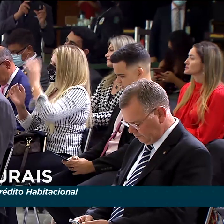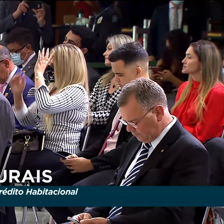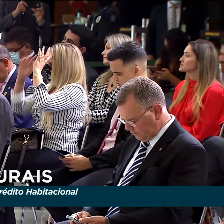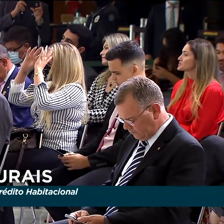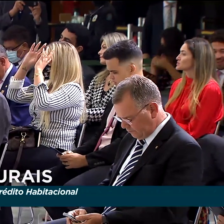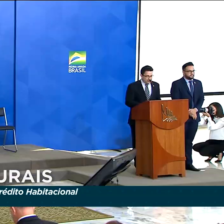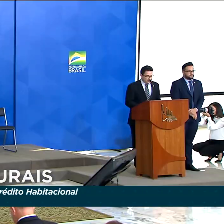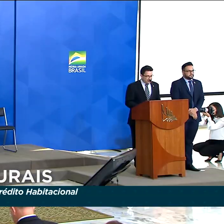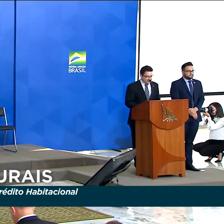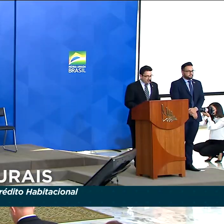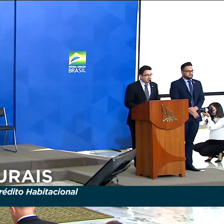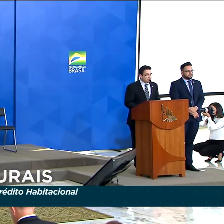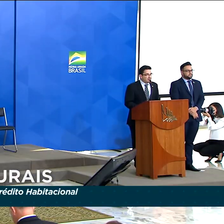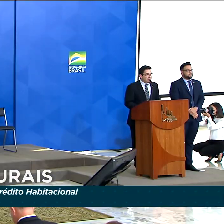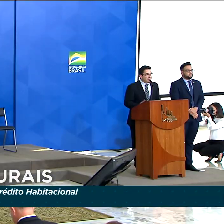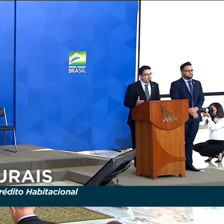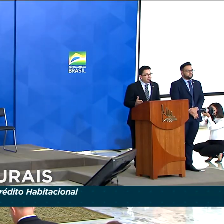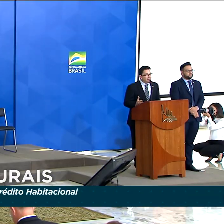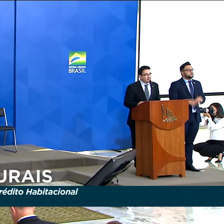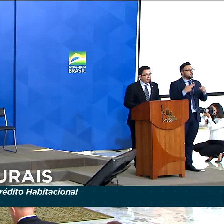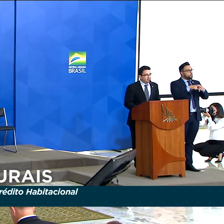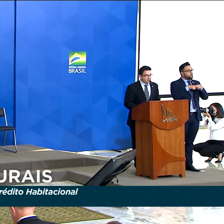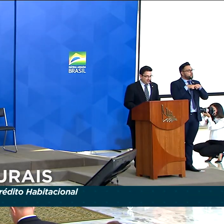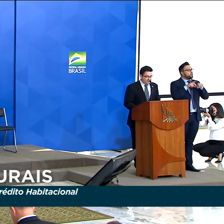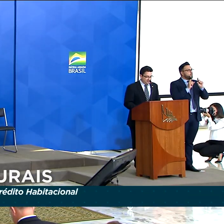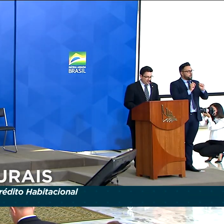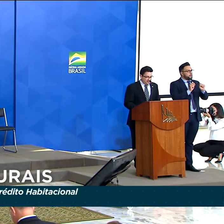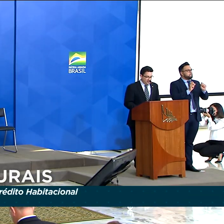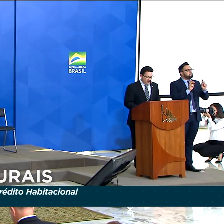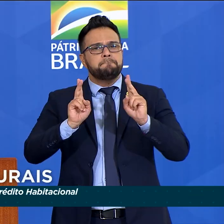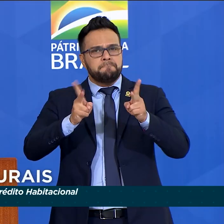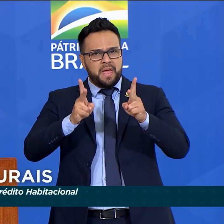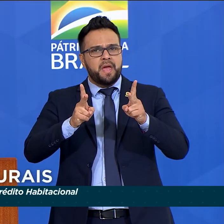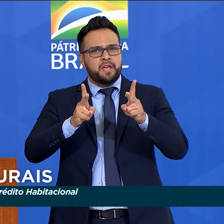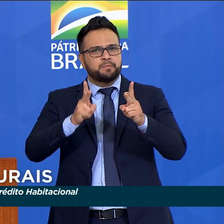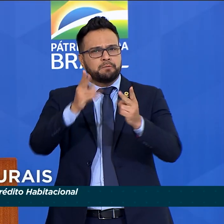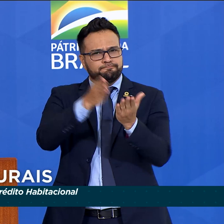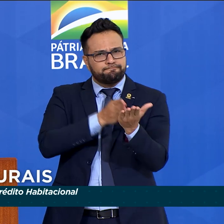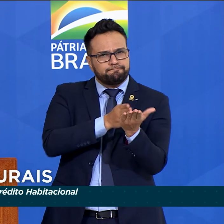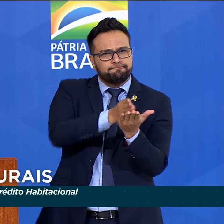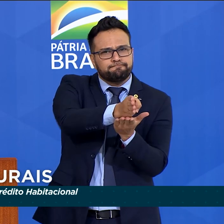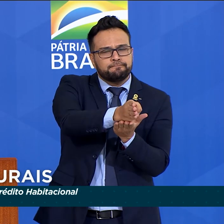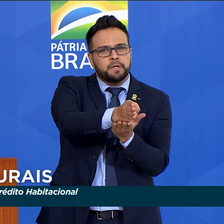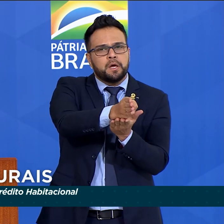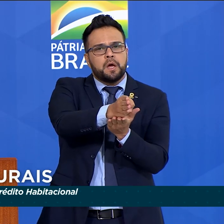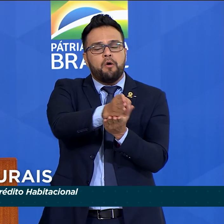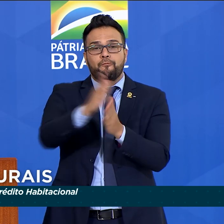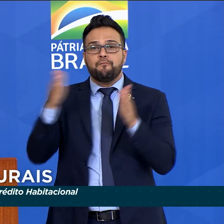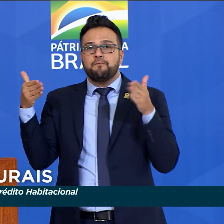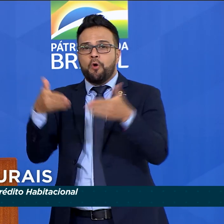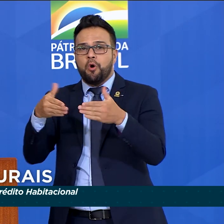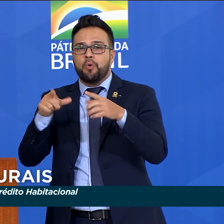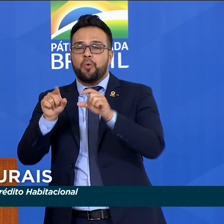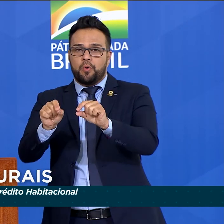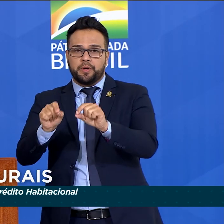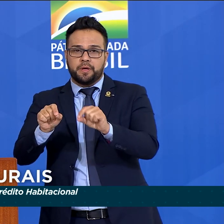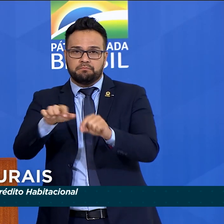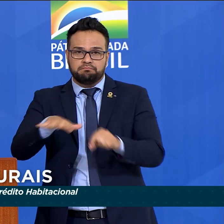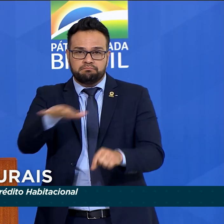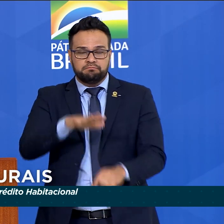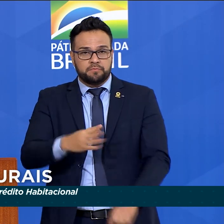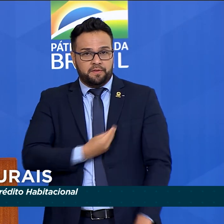E é exatamente nessa mesma linha, presidente, voltada na qualidade de vida dessas